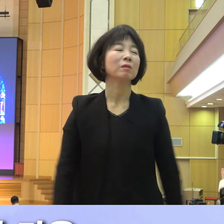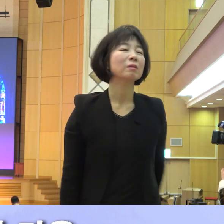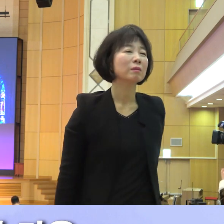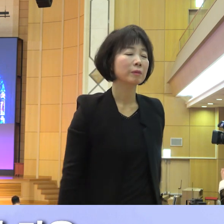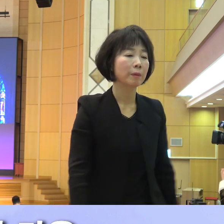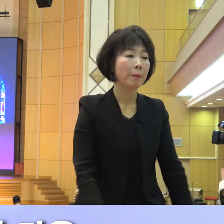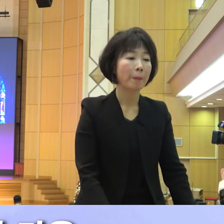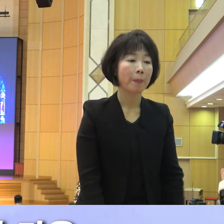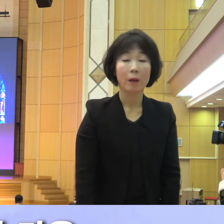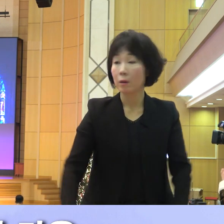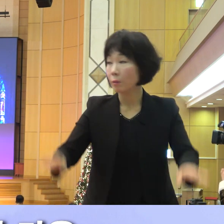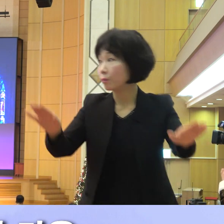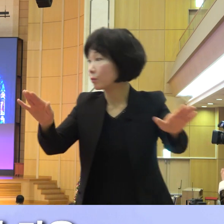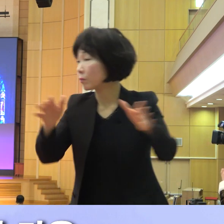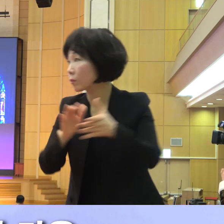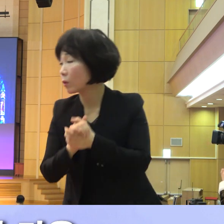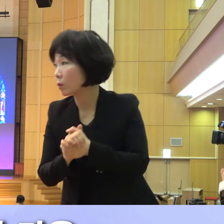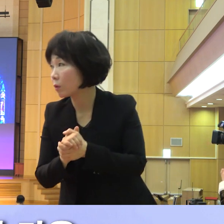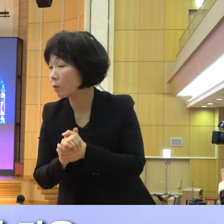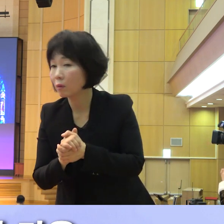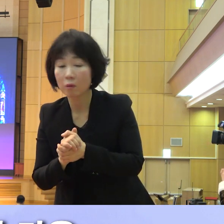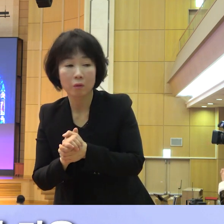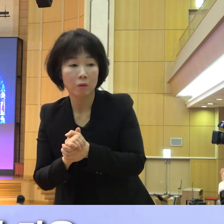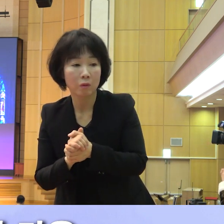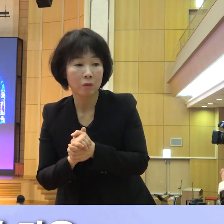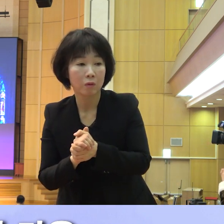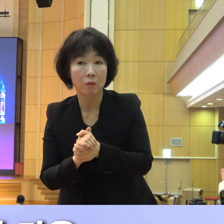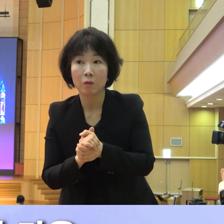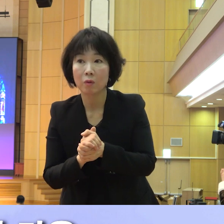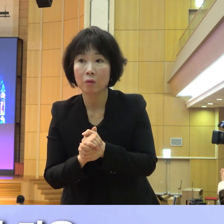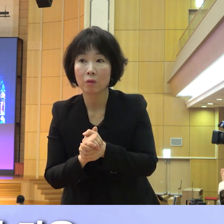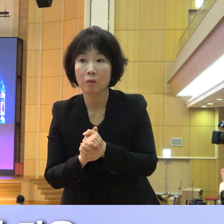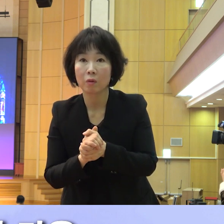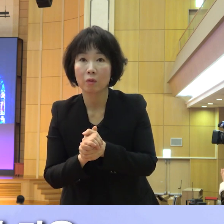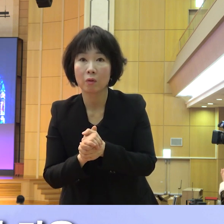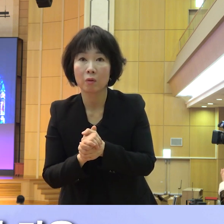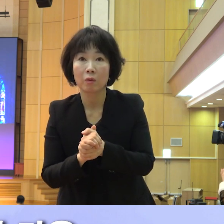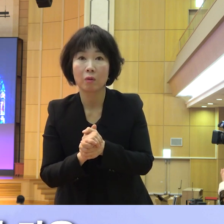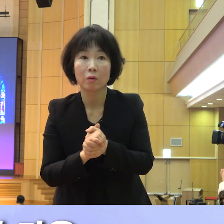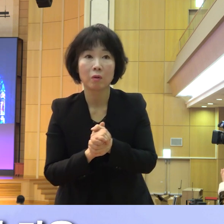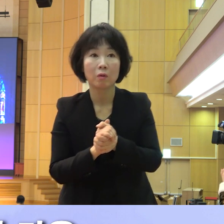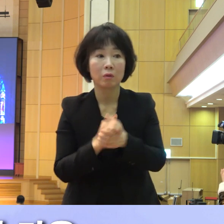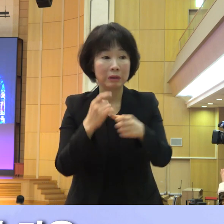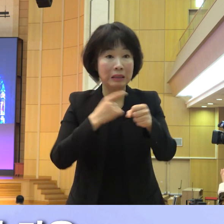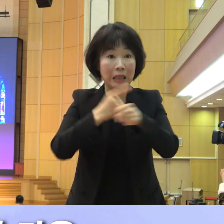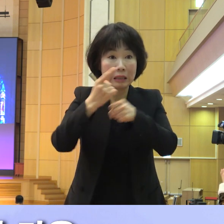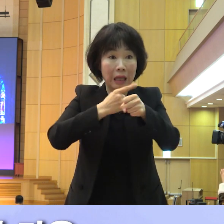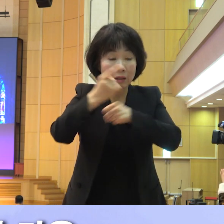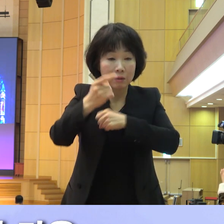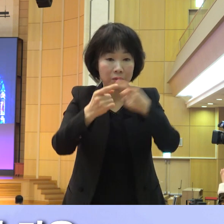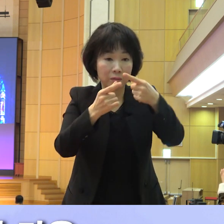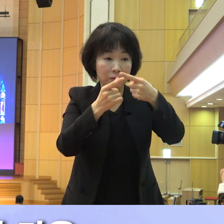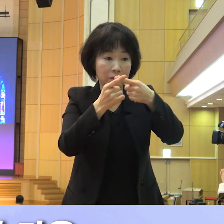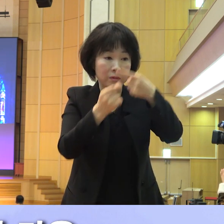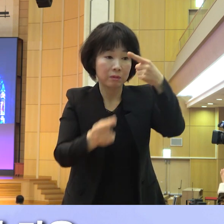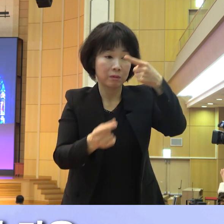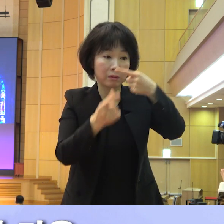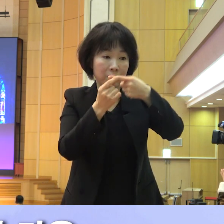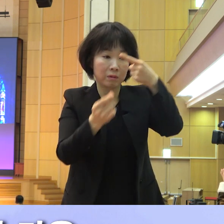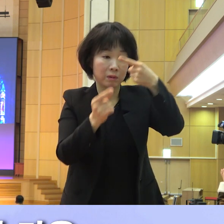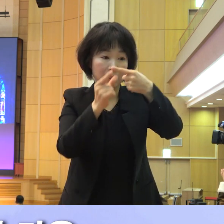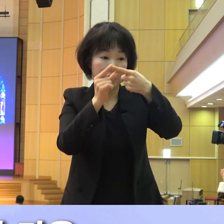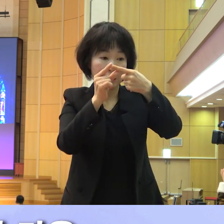돌아오는 토요일이죠. 이번 주 토요일 1월 6일 날 토요일 날 오후